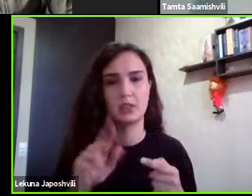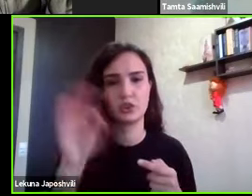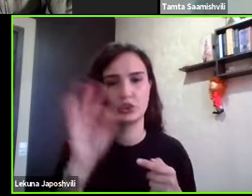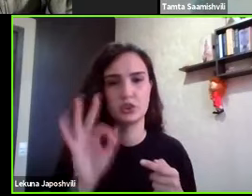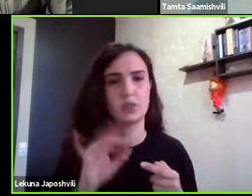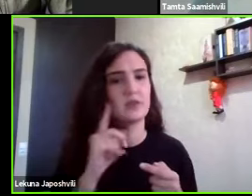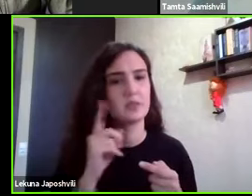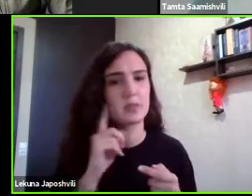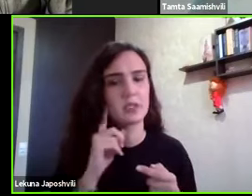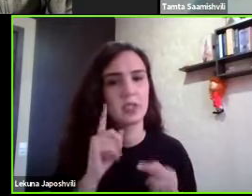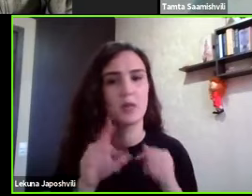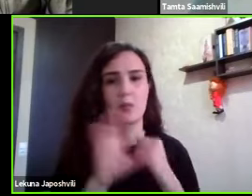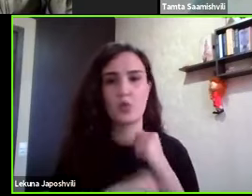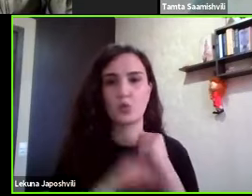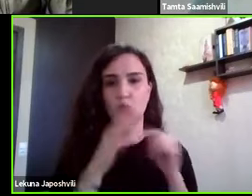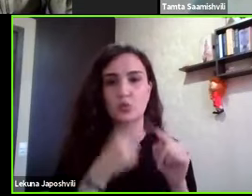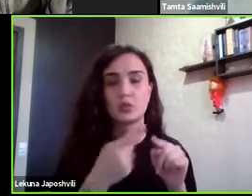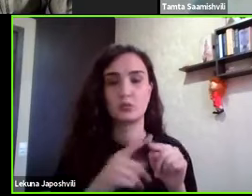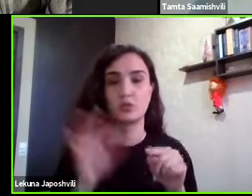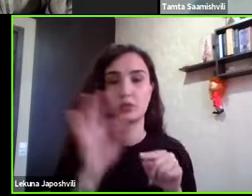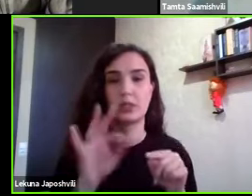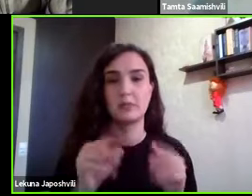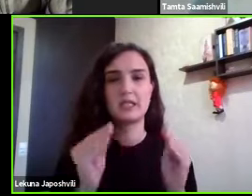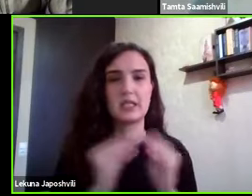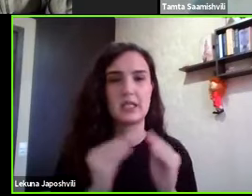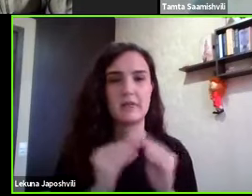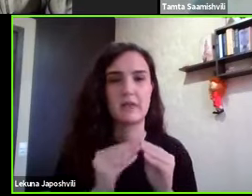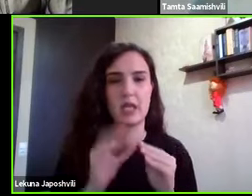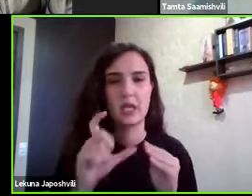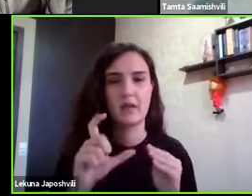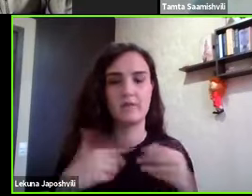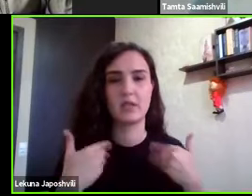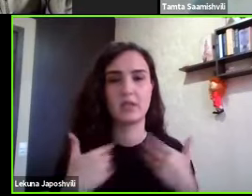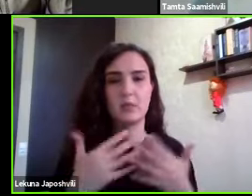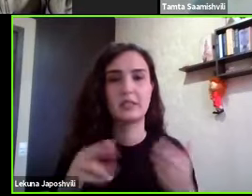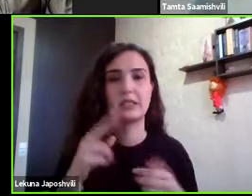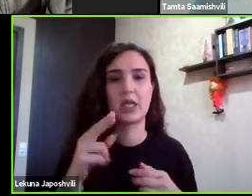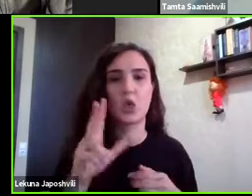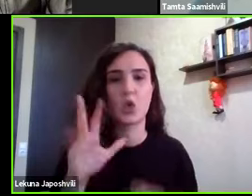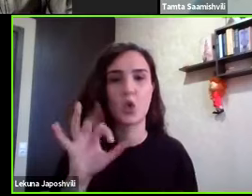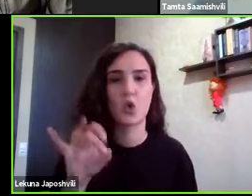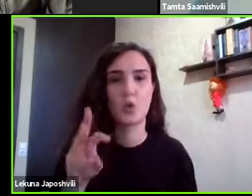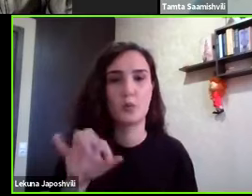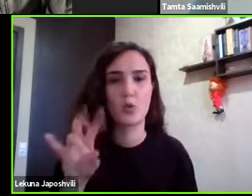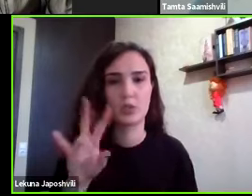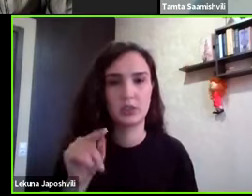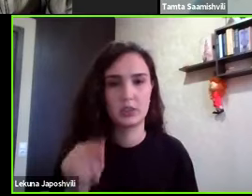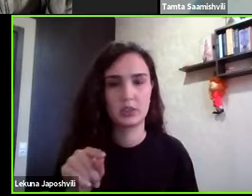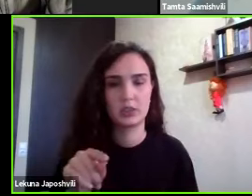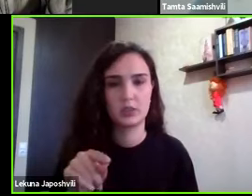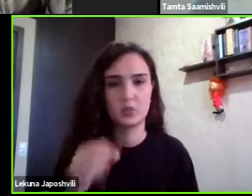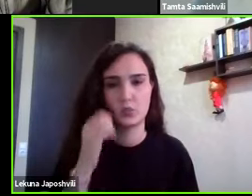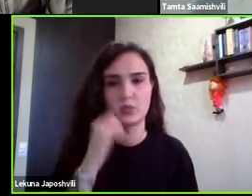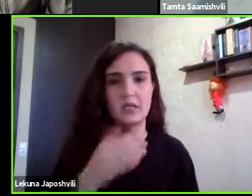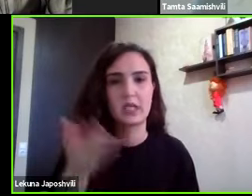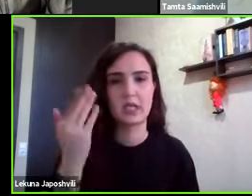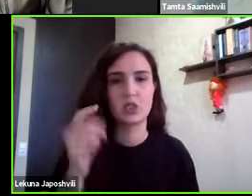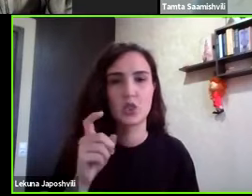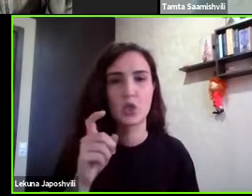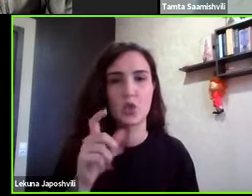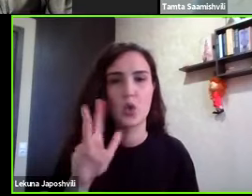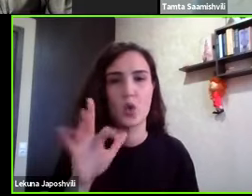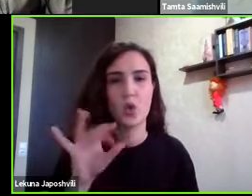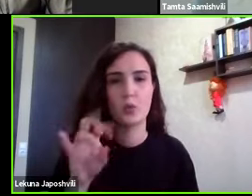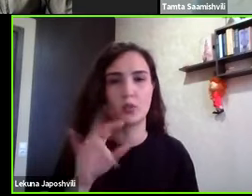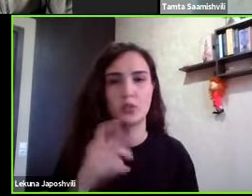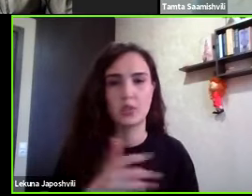გვსმენია უკვე ამ ბოლო დროს ამის შესახებ, ეს იგივე D ვიტამინი არის D ჰორმონი. უძველესი ჰორმონია, რომელსაც